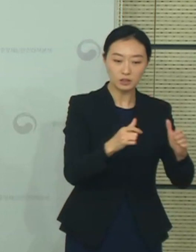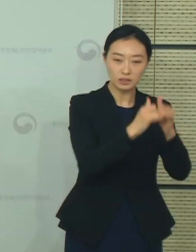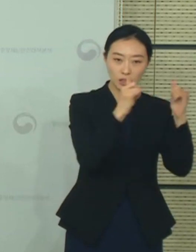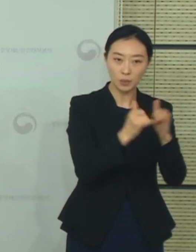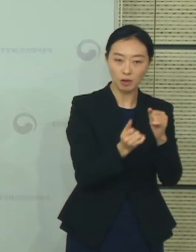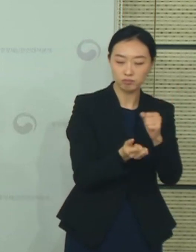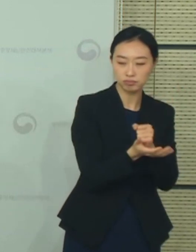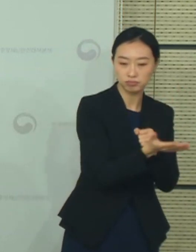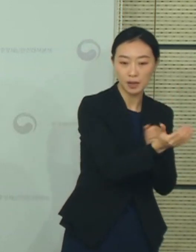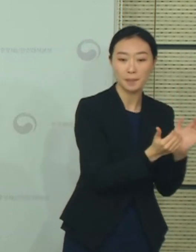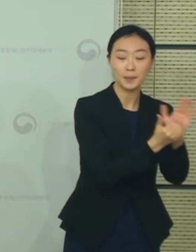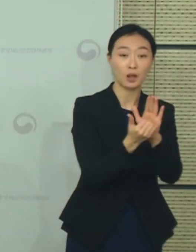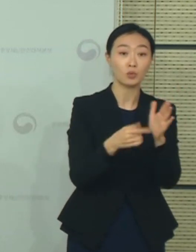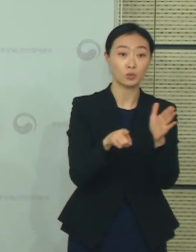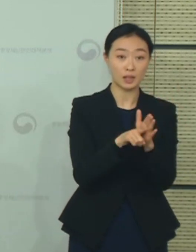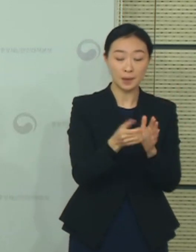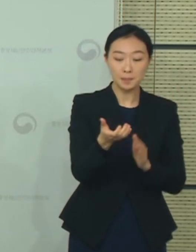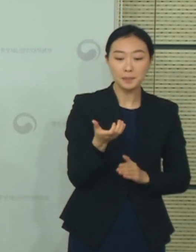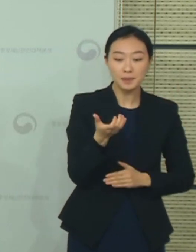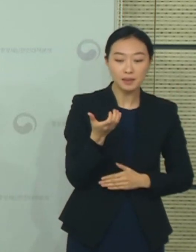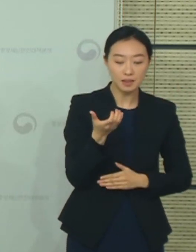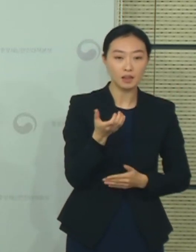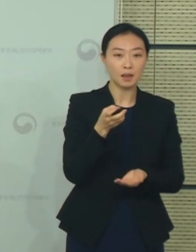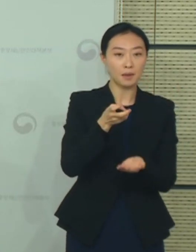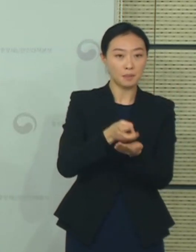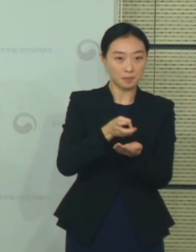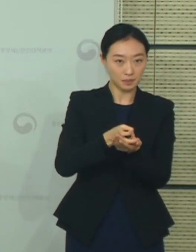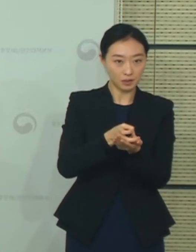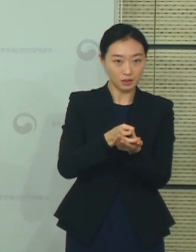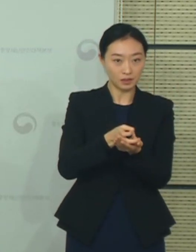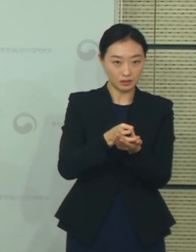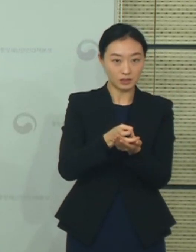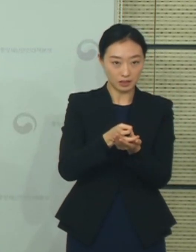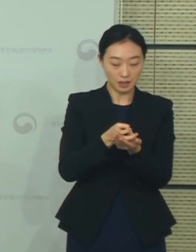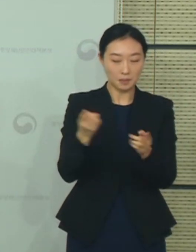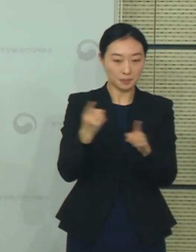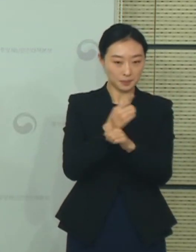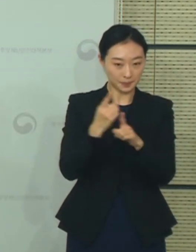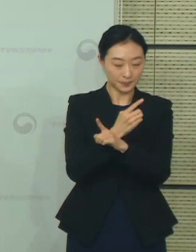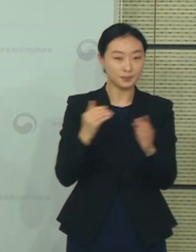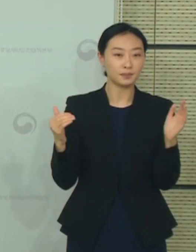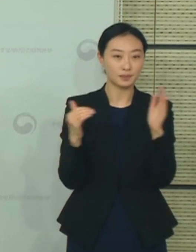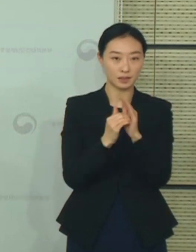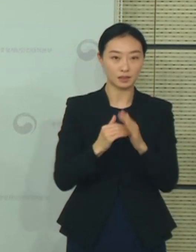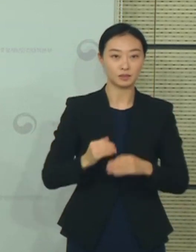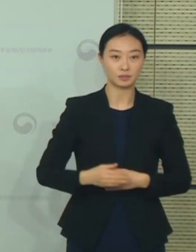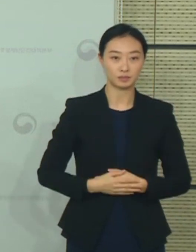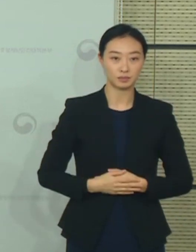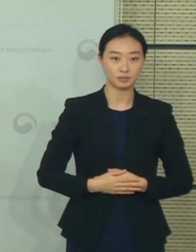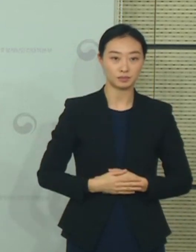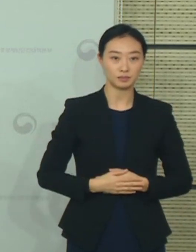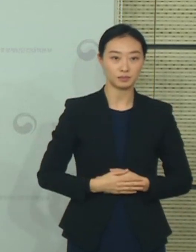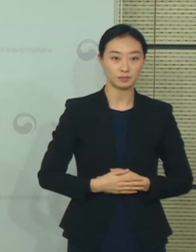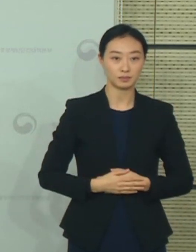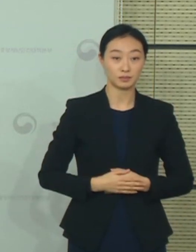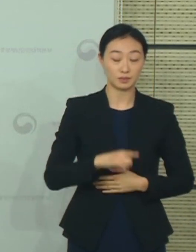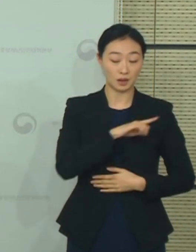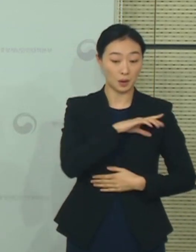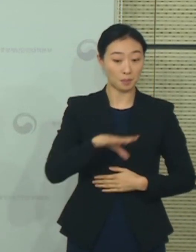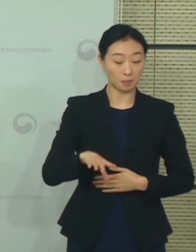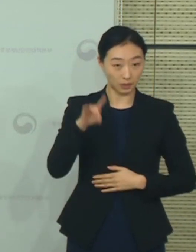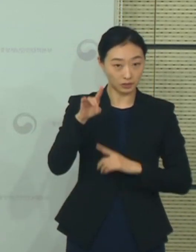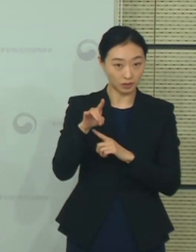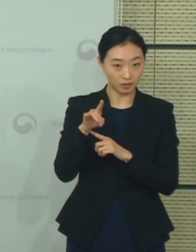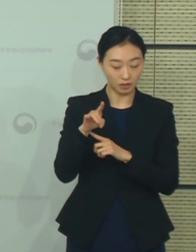위하여 예방적 조치를 강화하는 내용이 주된 개정 방향입니다. 우선